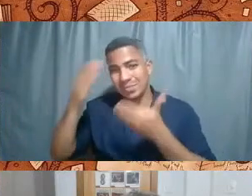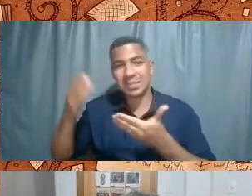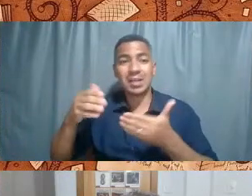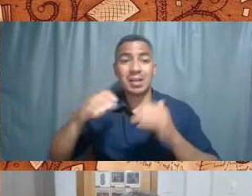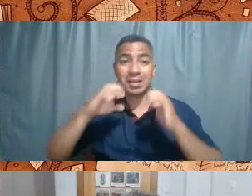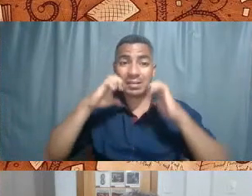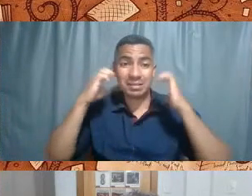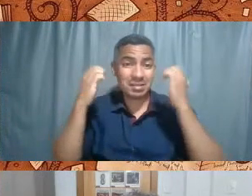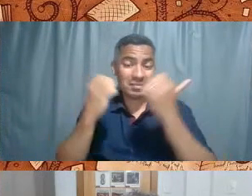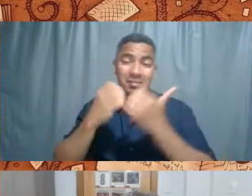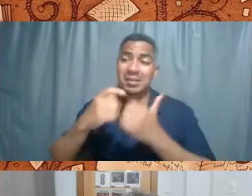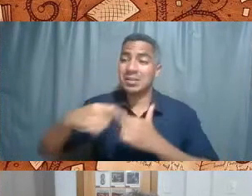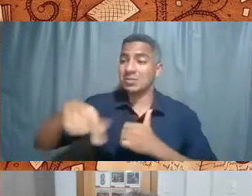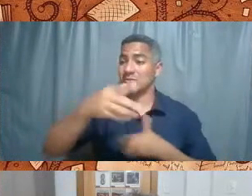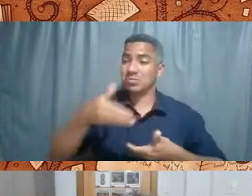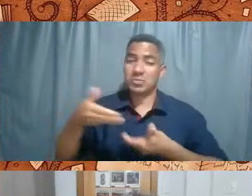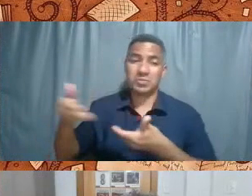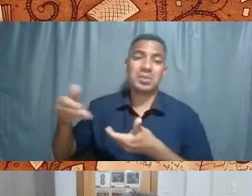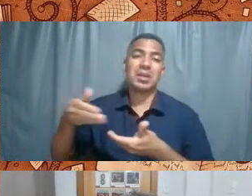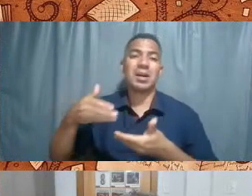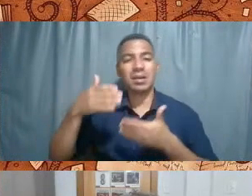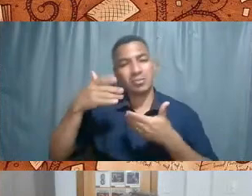você.